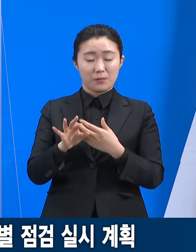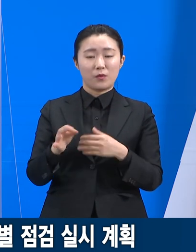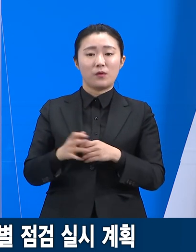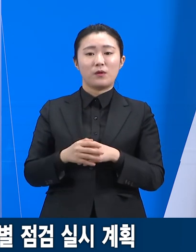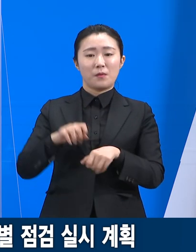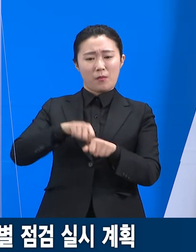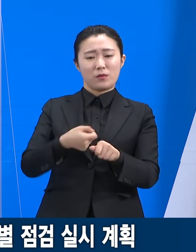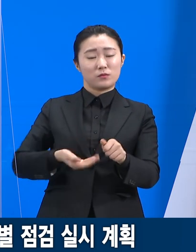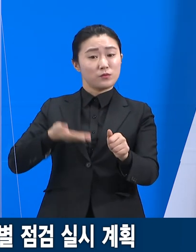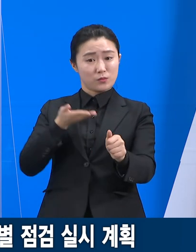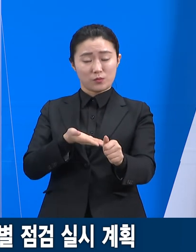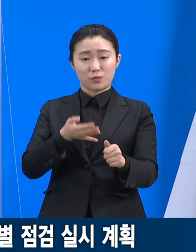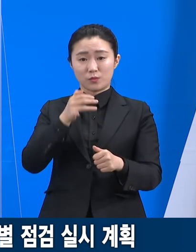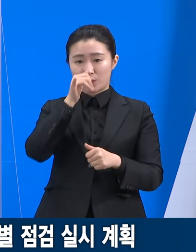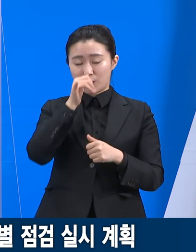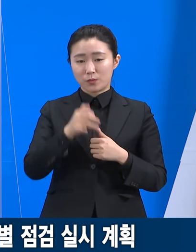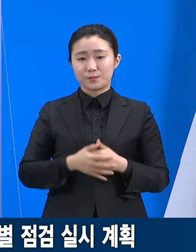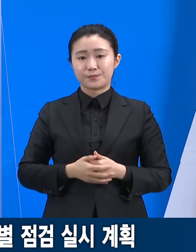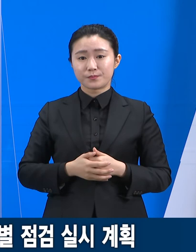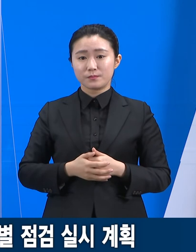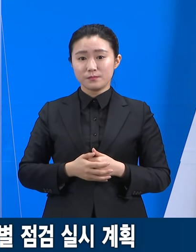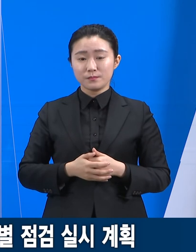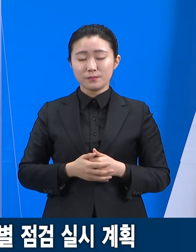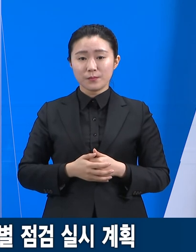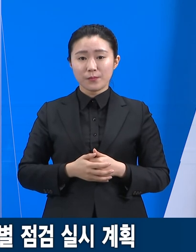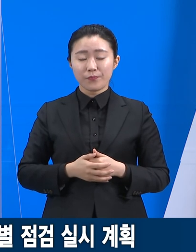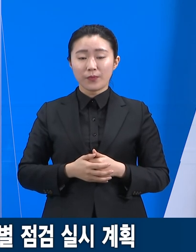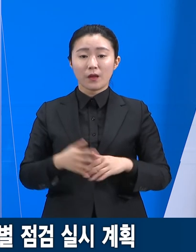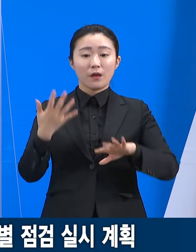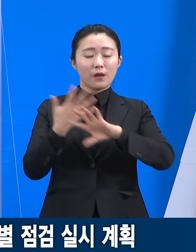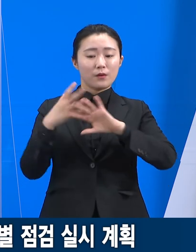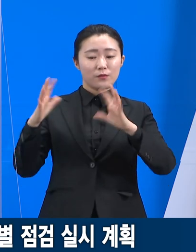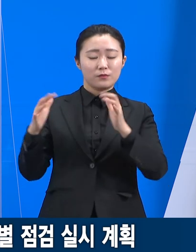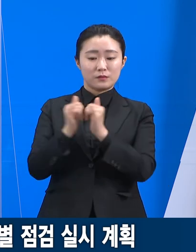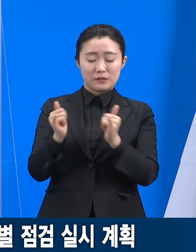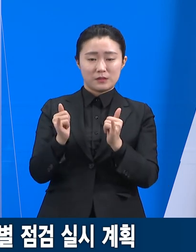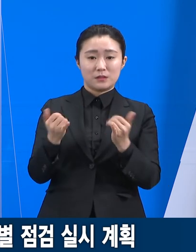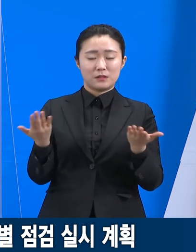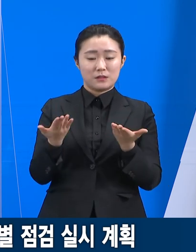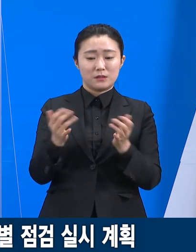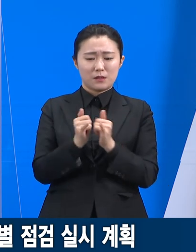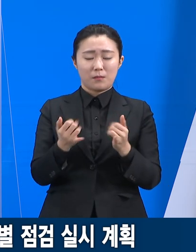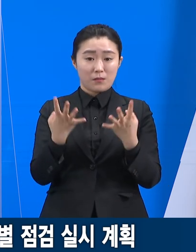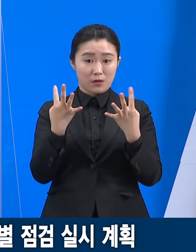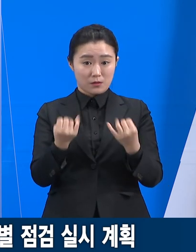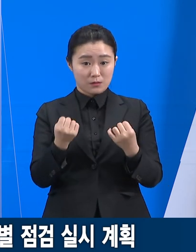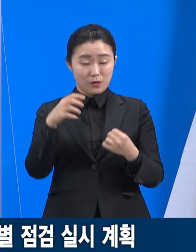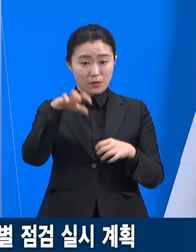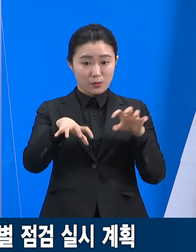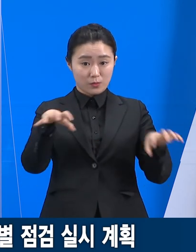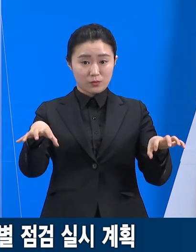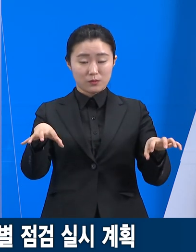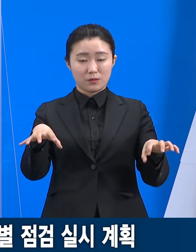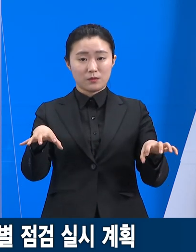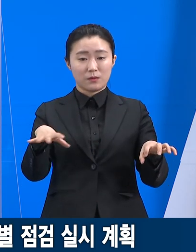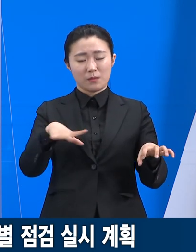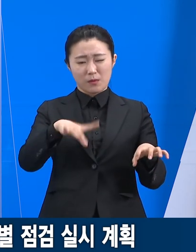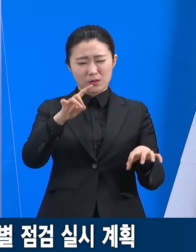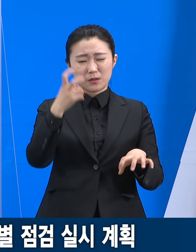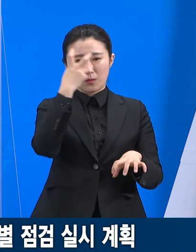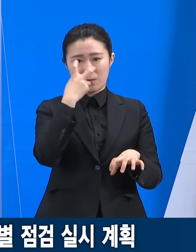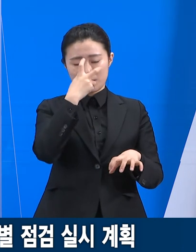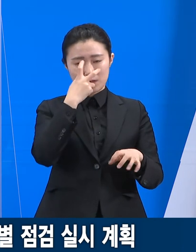있습니다. 외국인 근로자가 다수 고용되어 있는 사업장에서는 선제적으로 진단검사를 독려해 주시기 바랍니다.